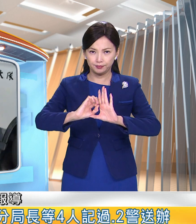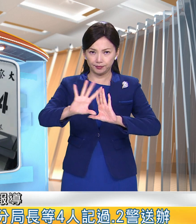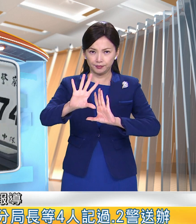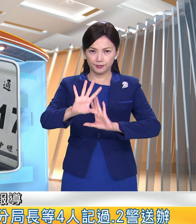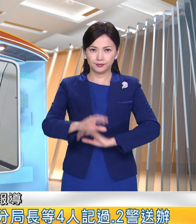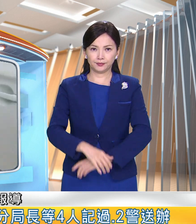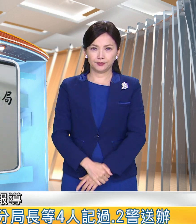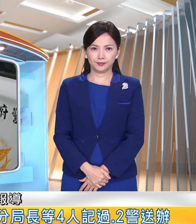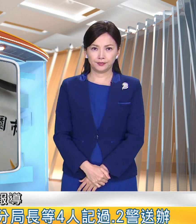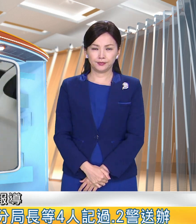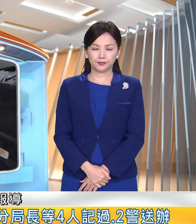理报道。